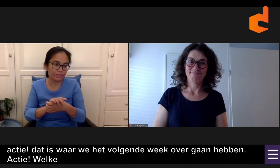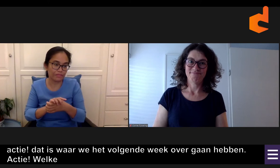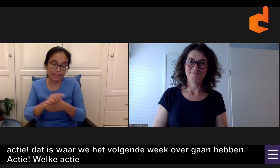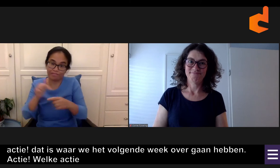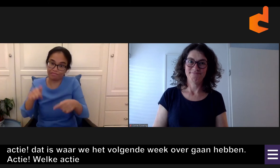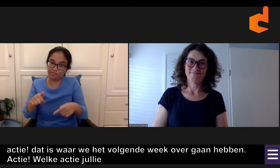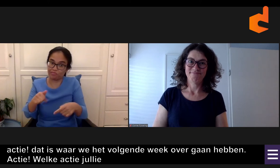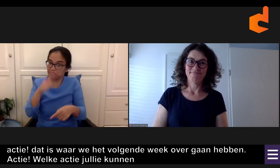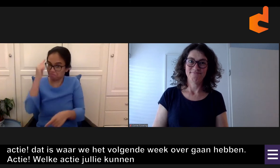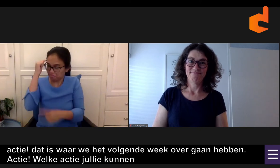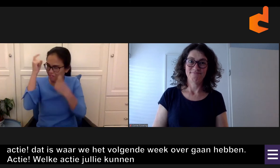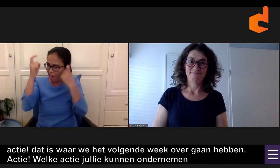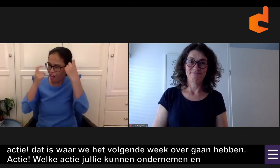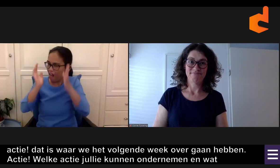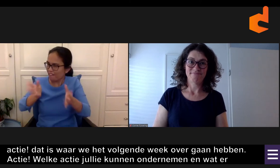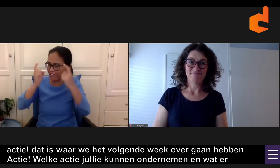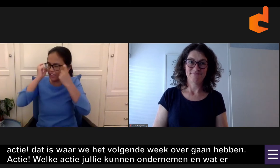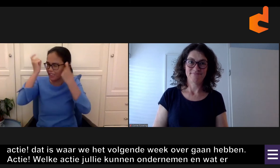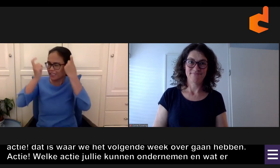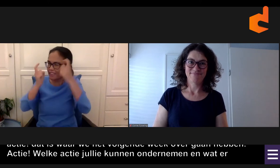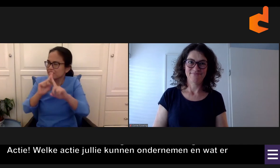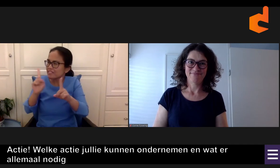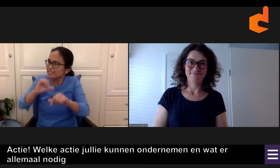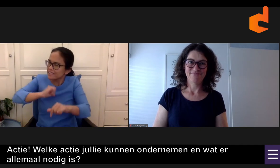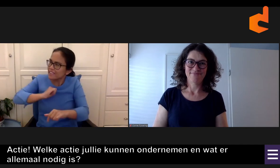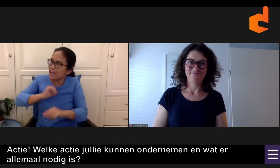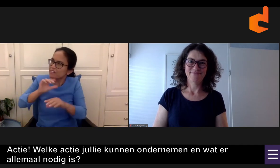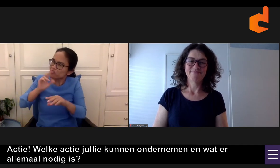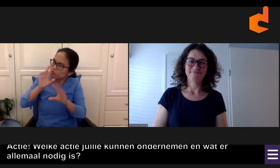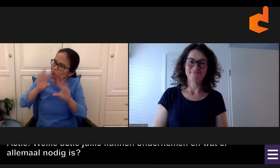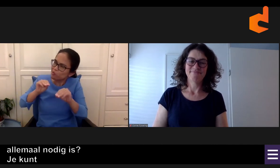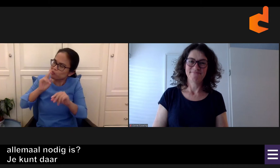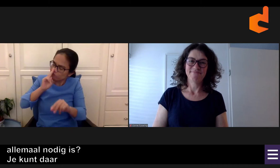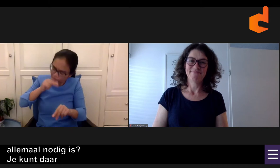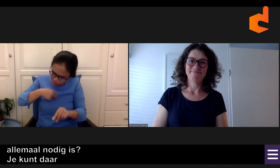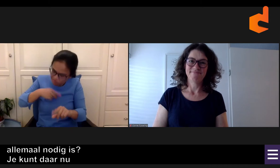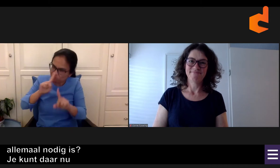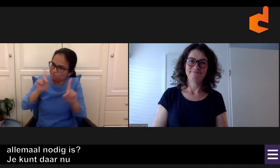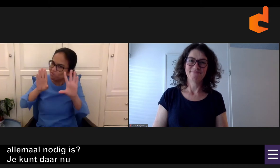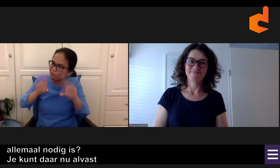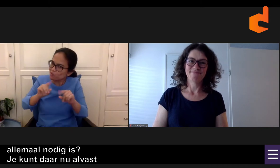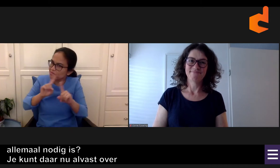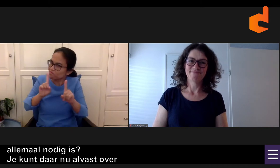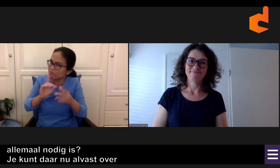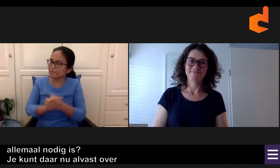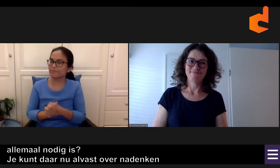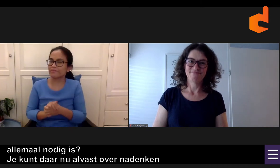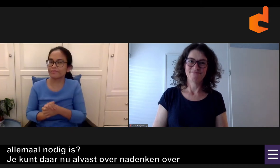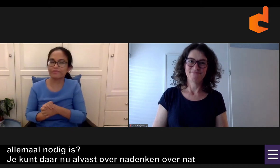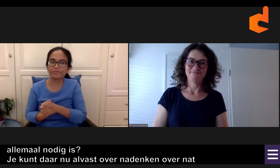En wat er allemaal nodig is. Jullie kunnen daar nu alvast over nadenken, over wat je zelf zou kunnen doen.